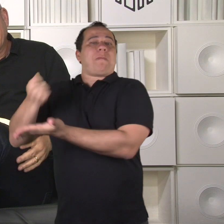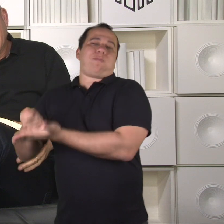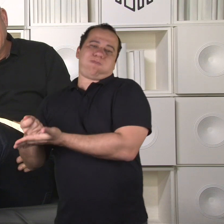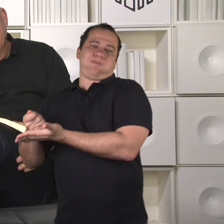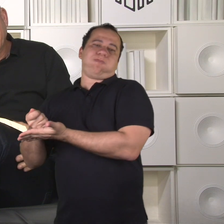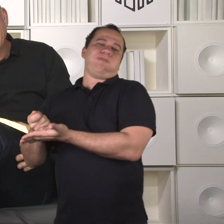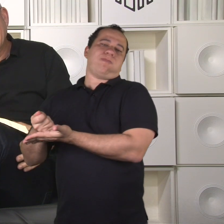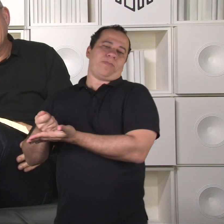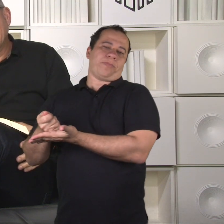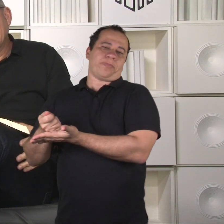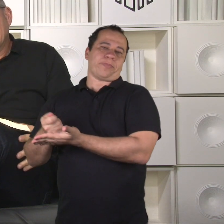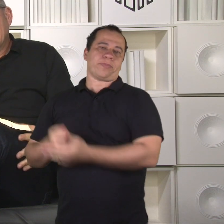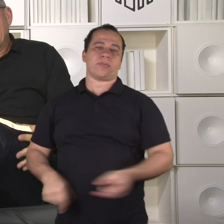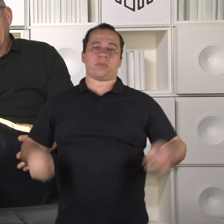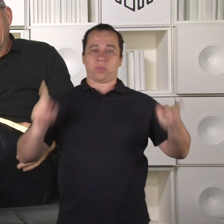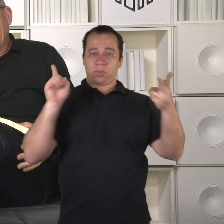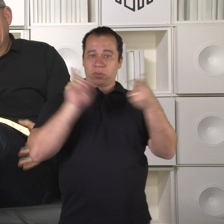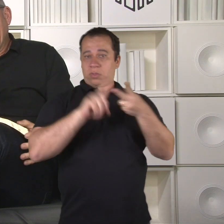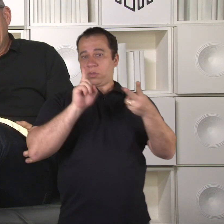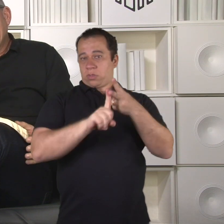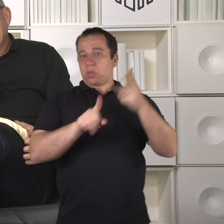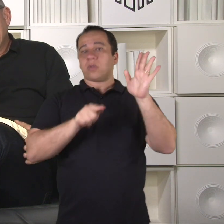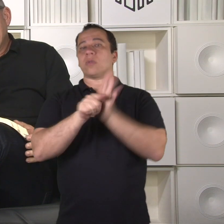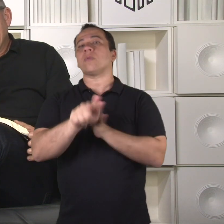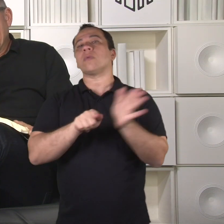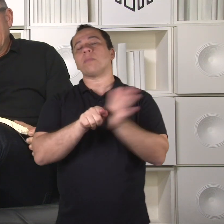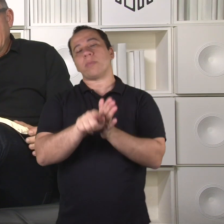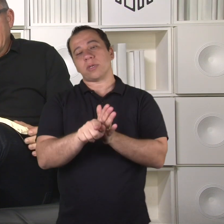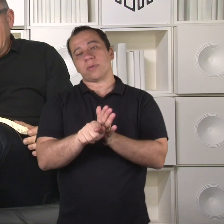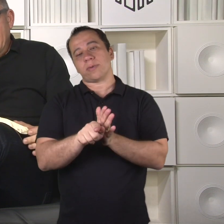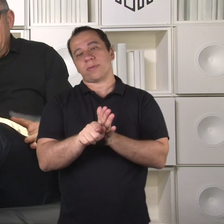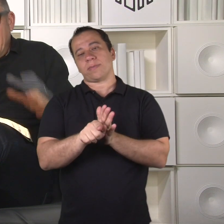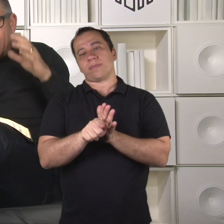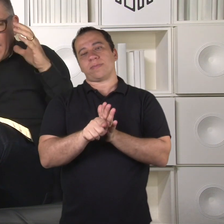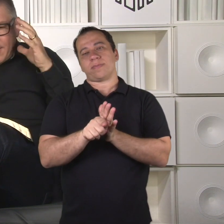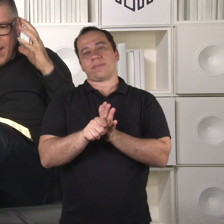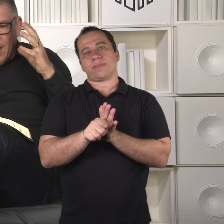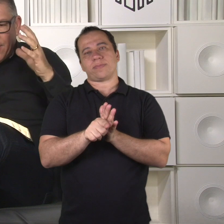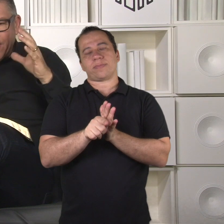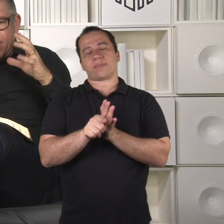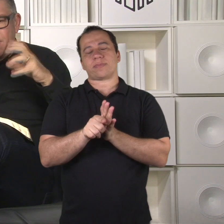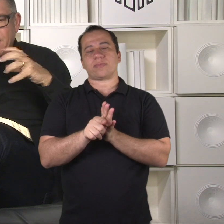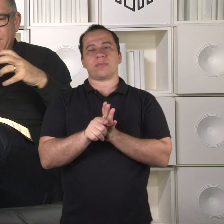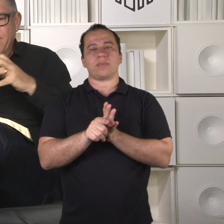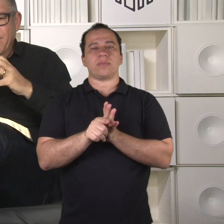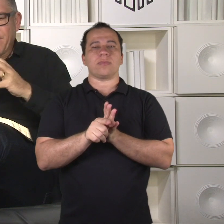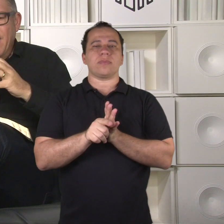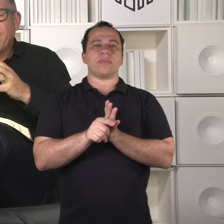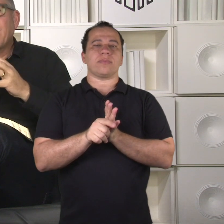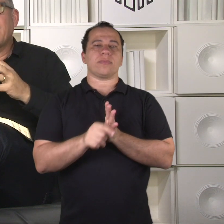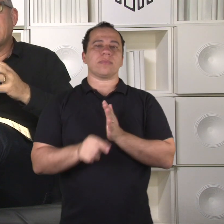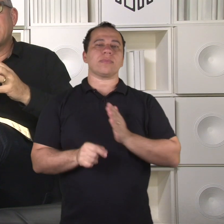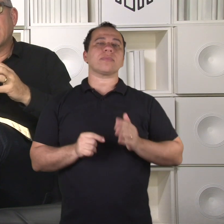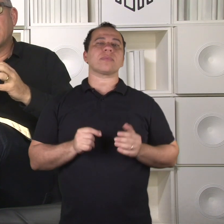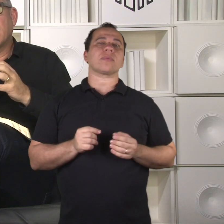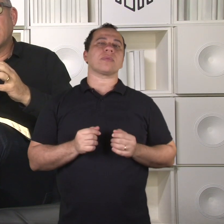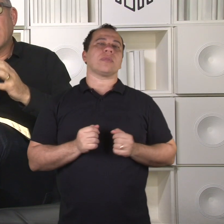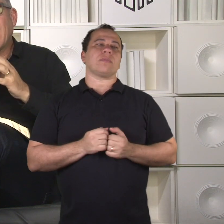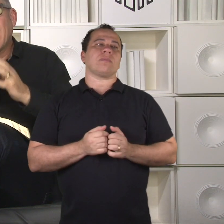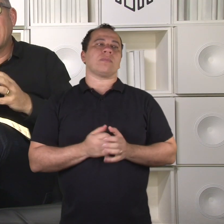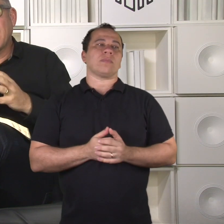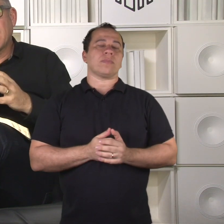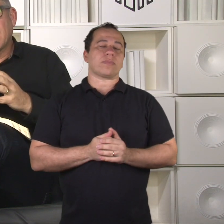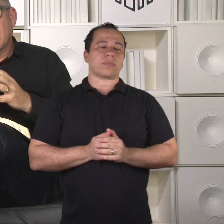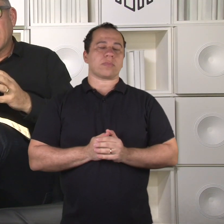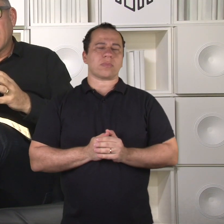que eu faço para você é que essa mentalidade de que a gente vai viver de acordo com